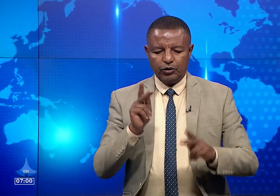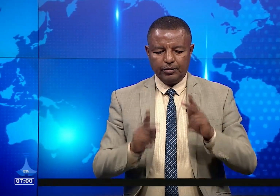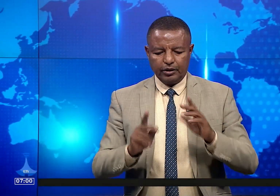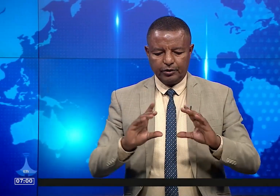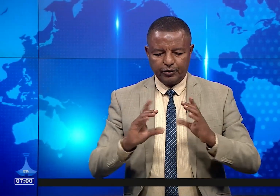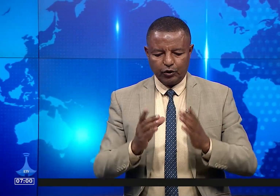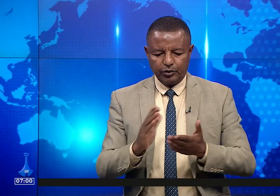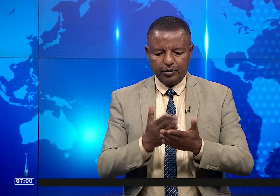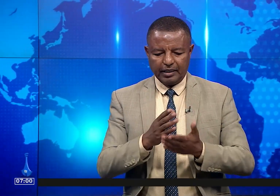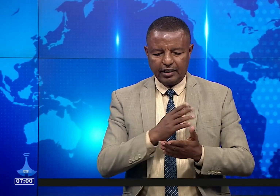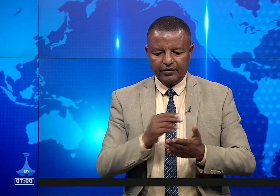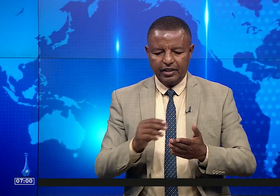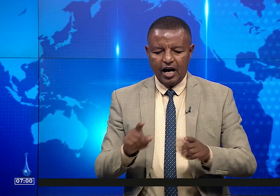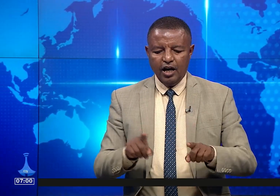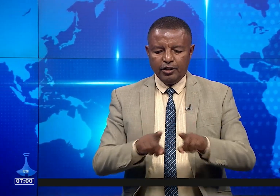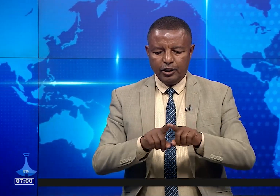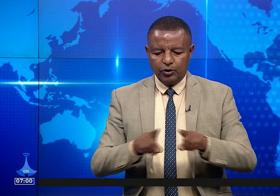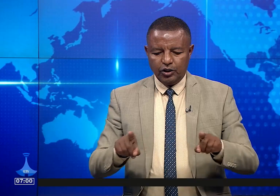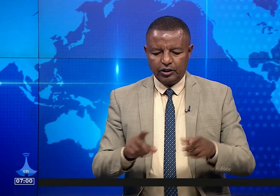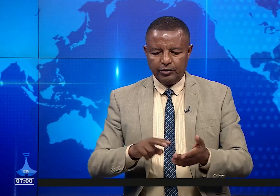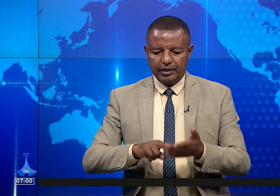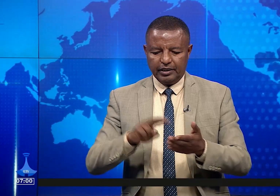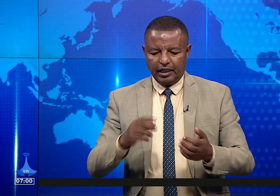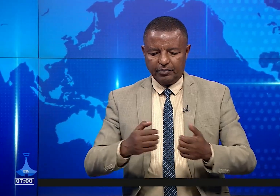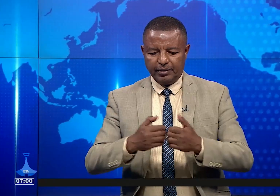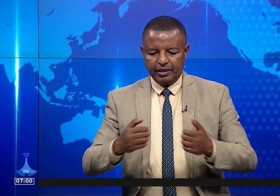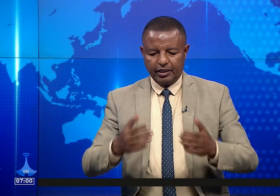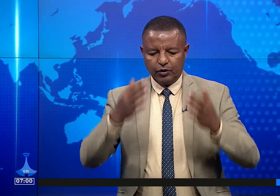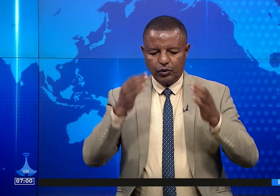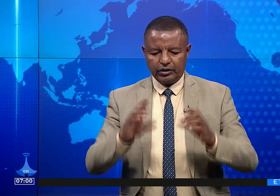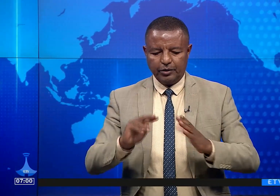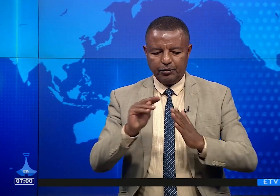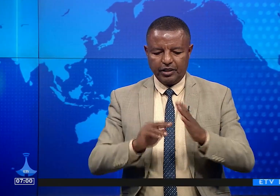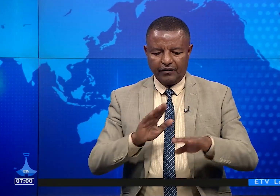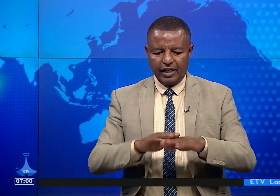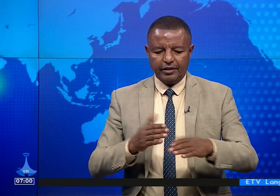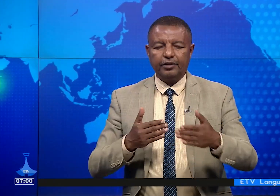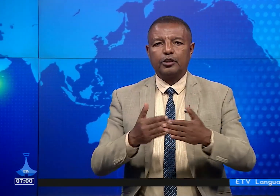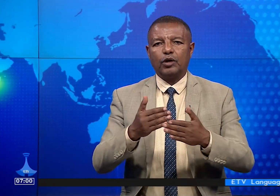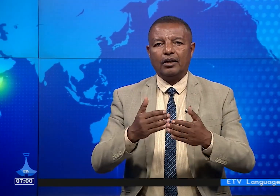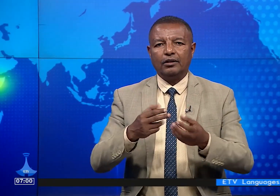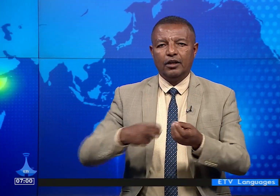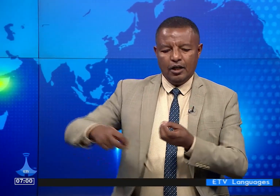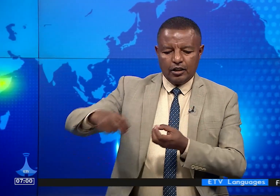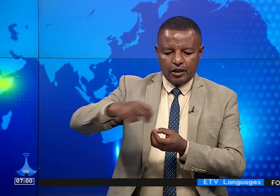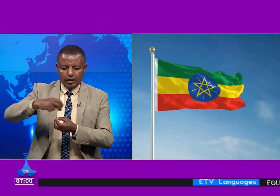ያሉ የህብረተሰብ ክፍሎችን በማሳተፍና የልዩነቶች መነሻዎችን በመለየት ወሳኝ ምዕራፍ ላይ